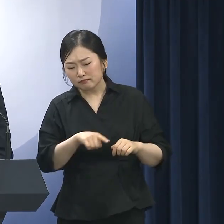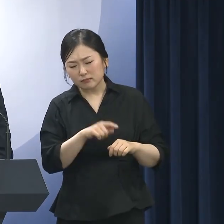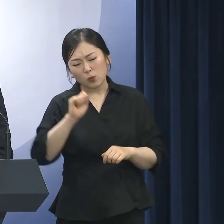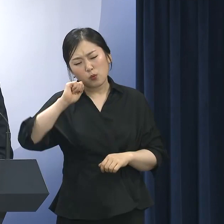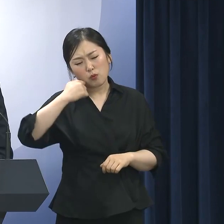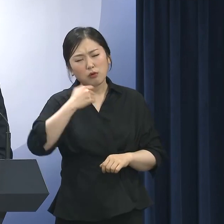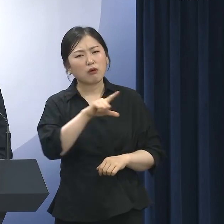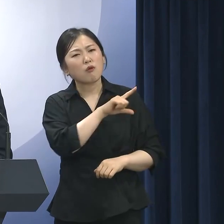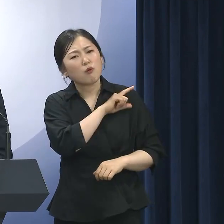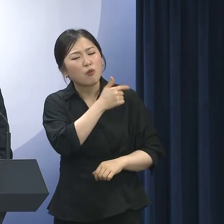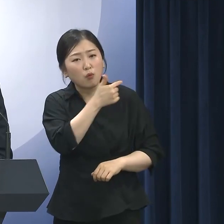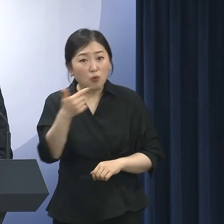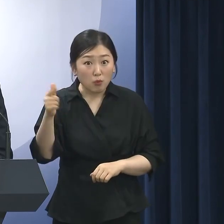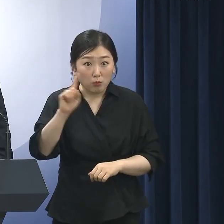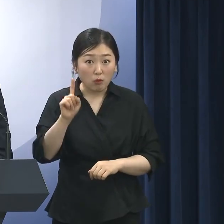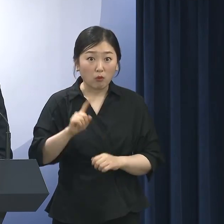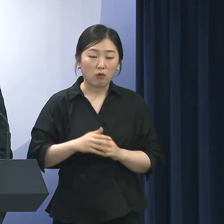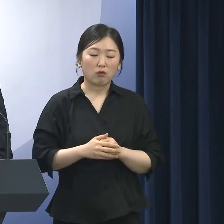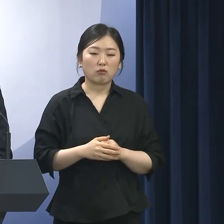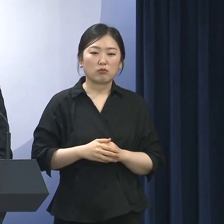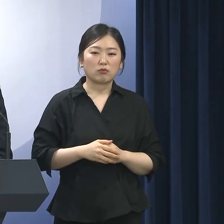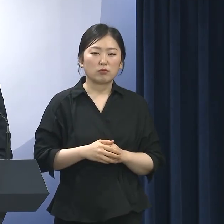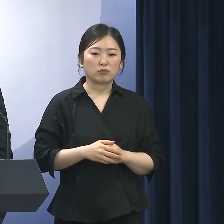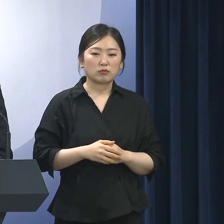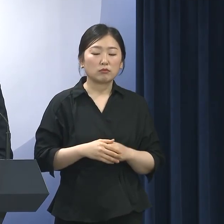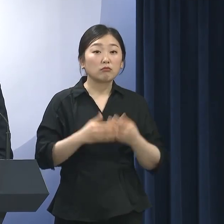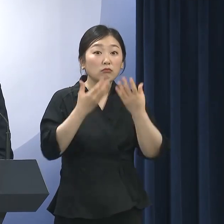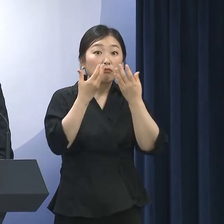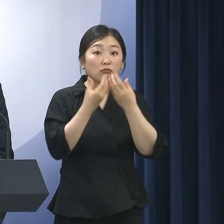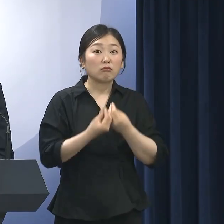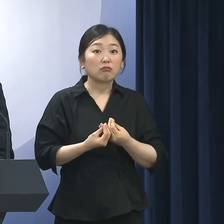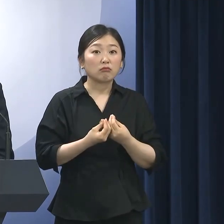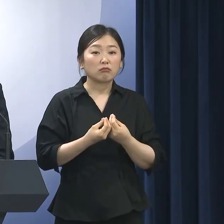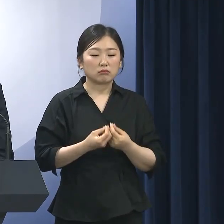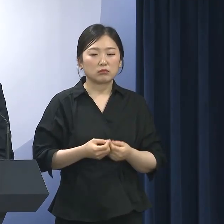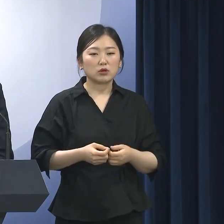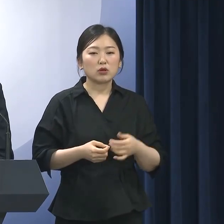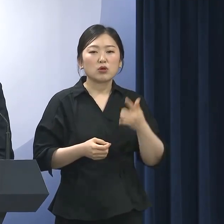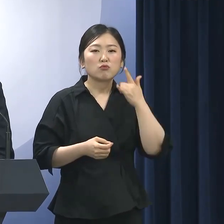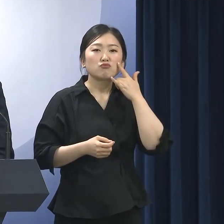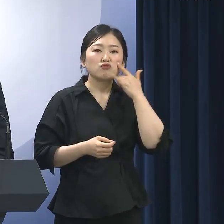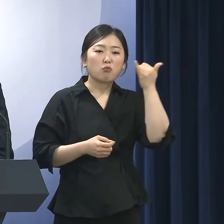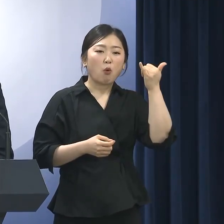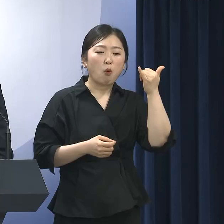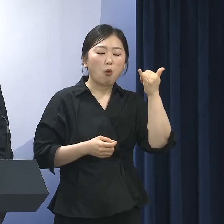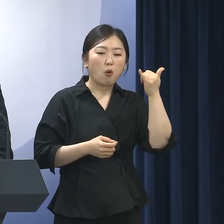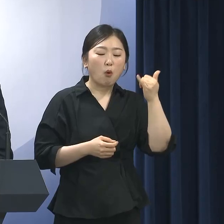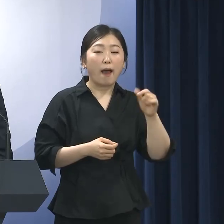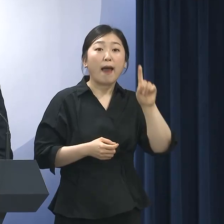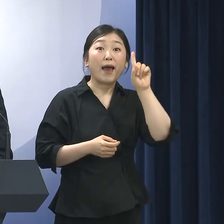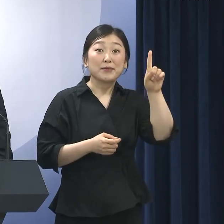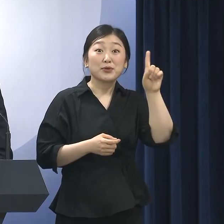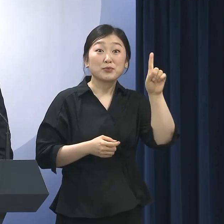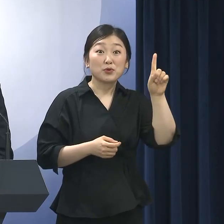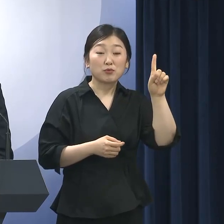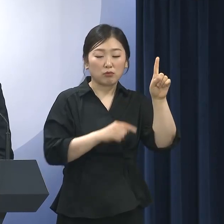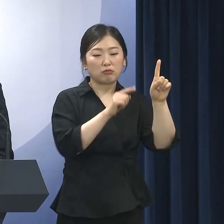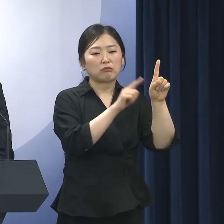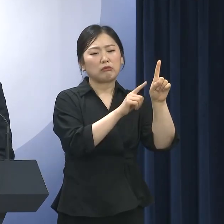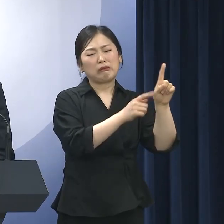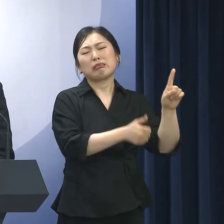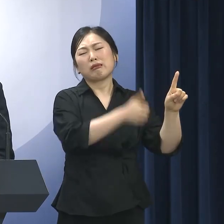그거였었습니다. 차라리 한부모 부모님들은 더 좋겠다는 말씀도 했는데 왜 그러냐고 물어봤더니